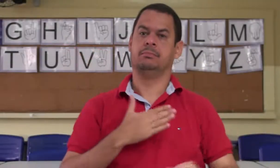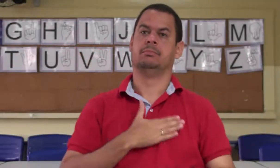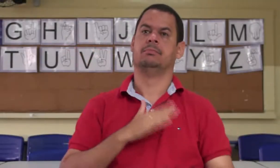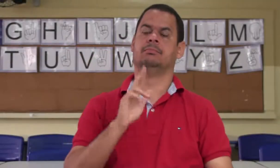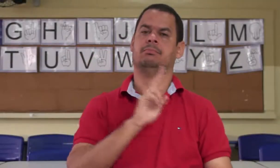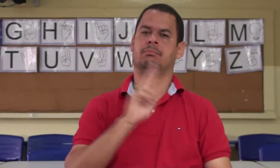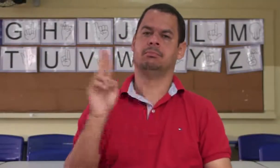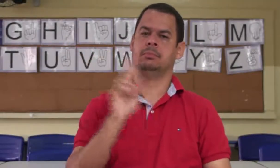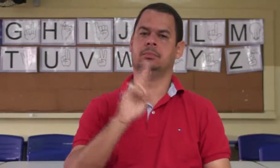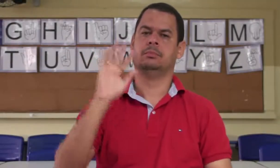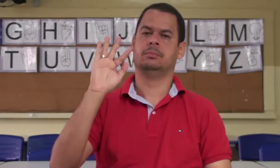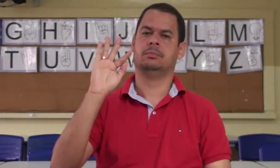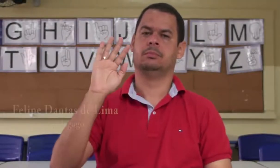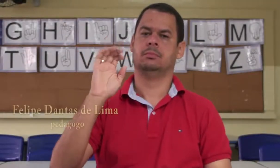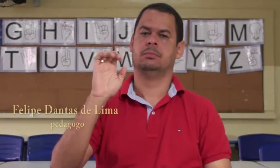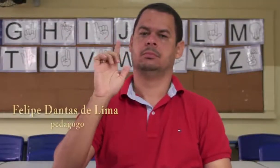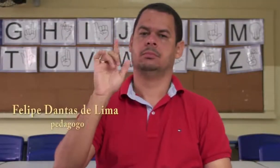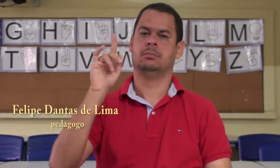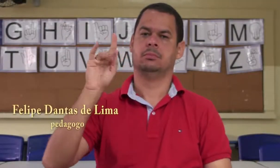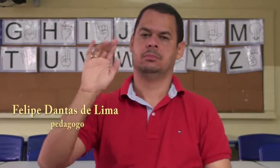Sejam bem-vindos. Meu nome é Felipe.